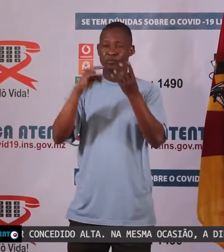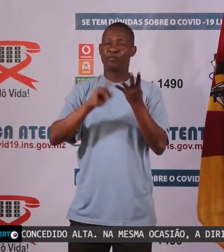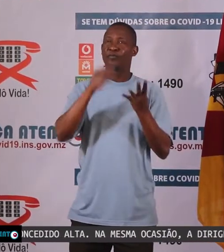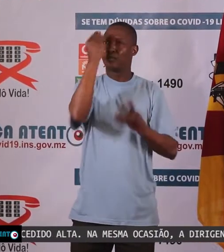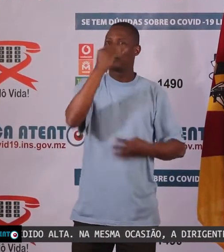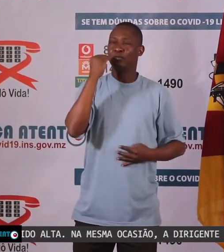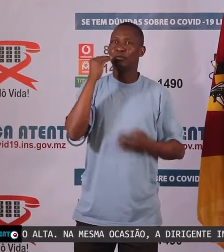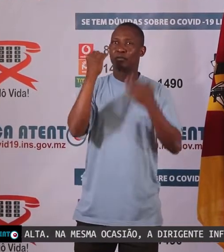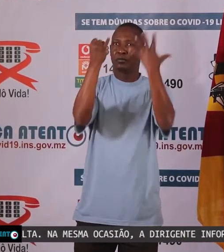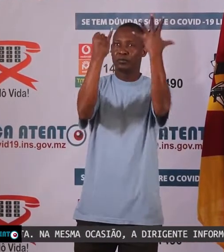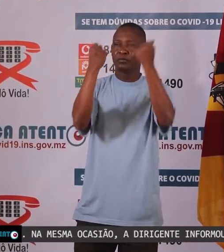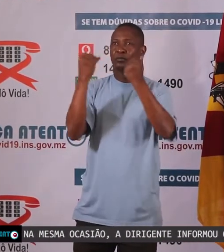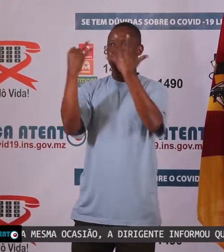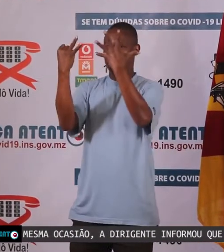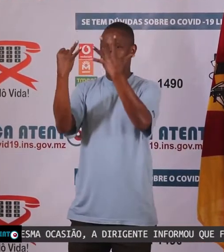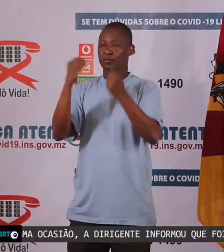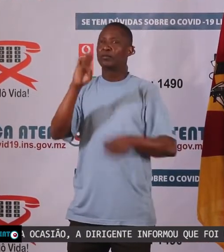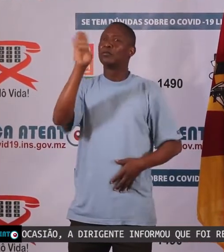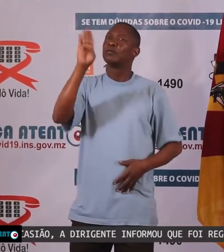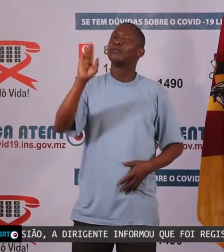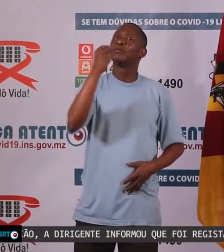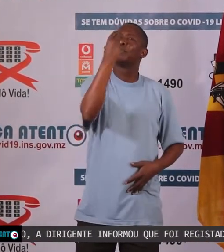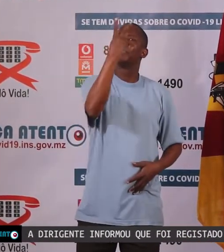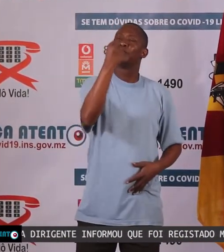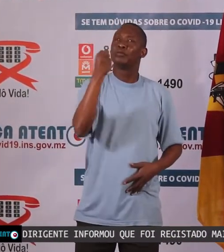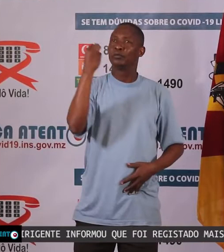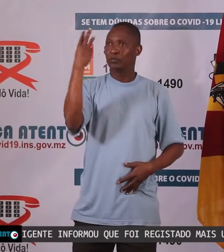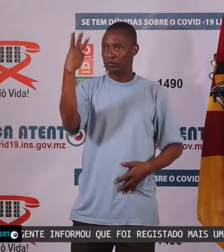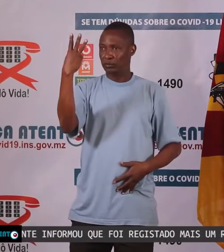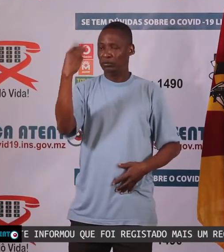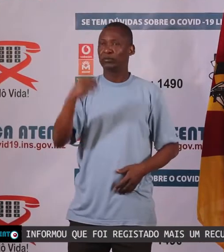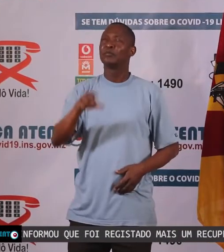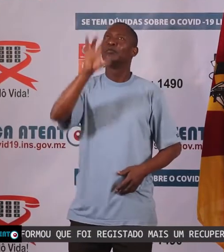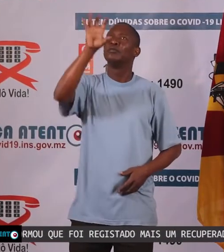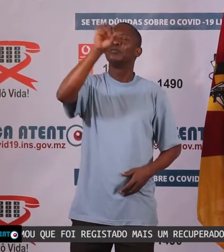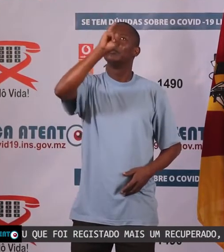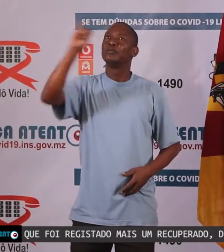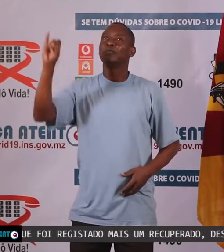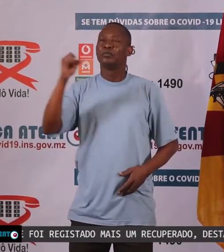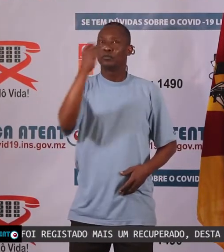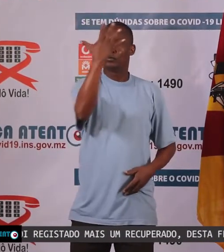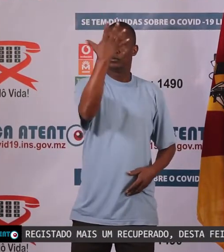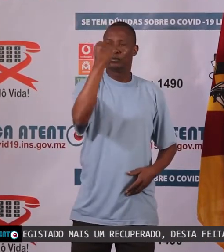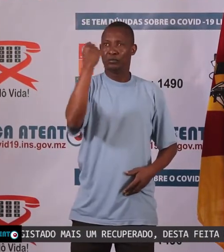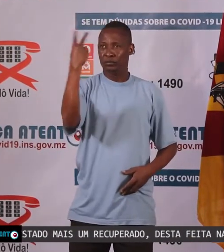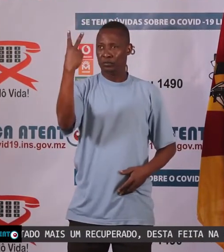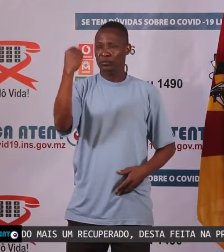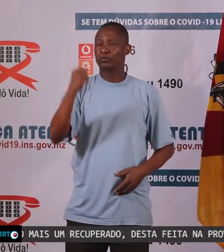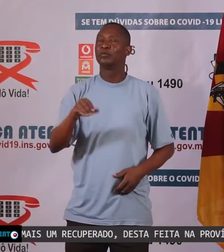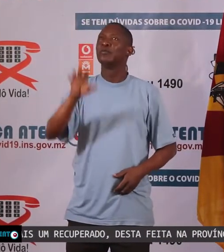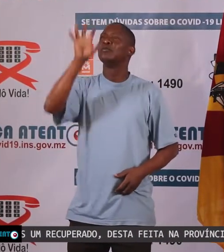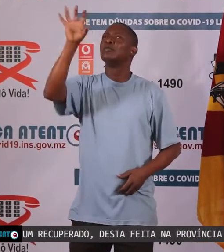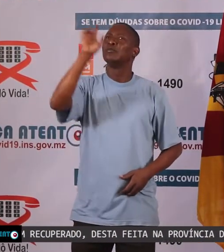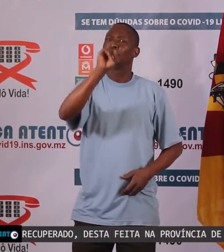Manica, 23 de Sofala, 52 amostras de Inhambane, uma amostra da província de